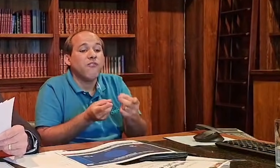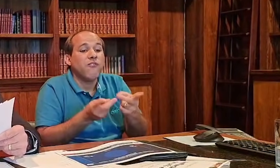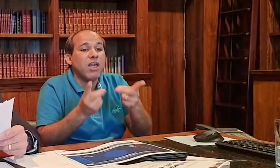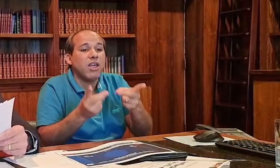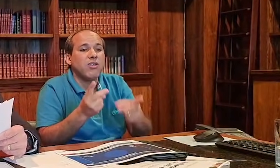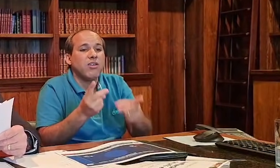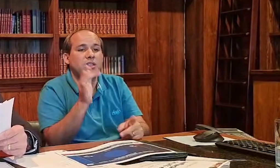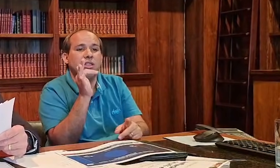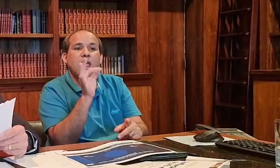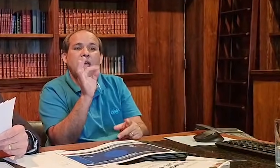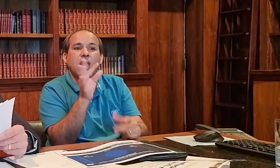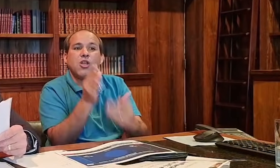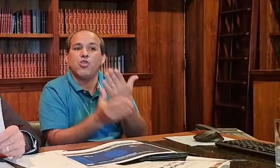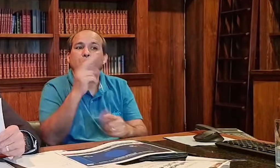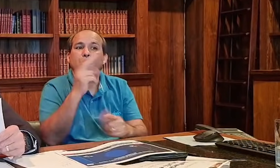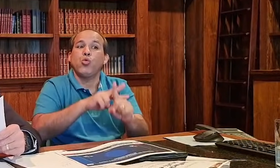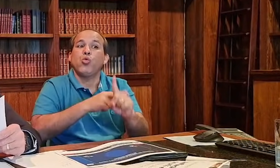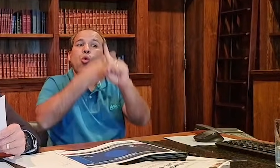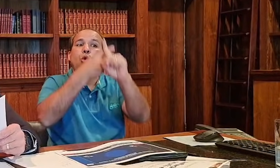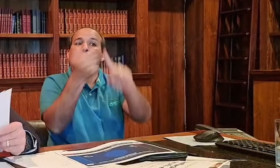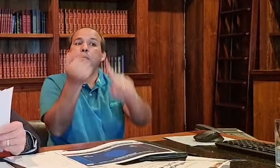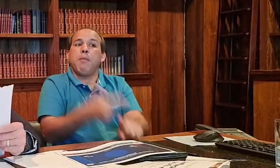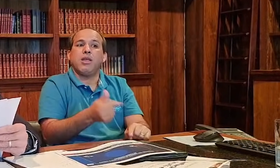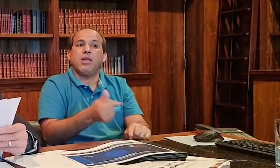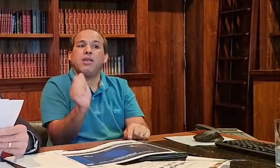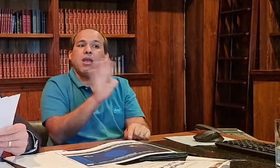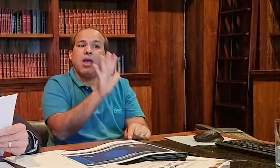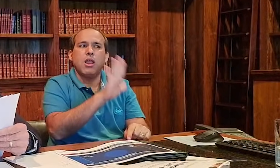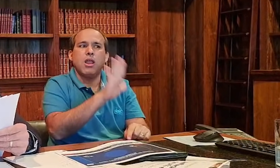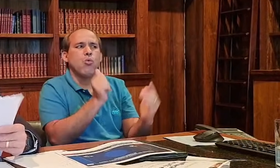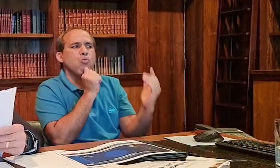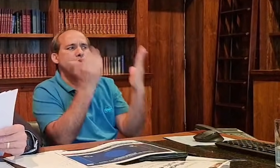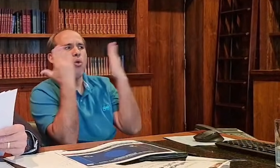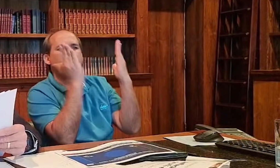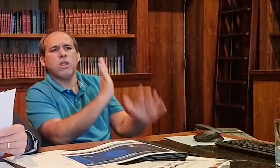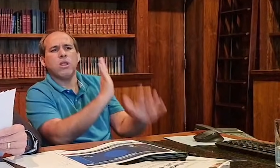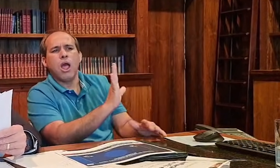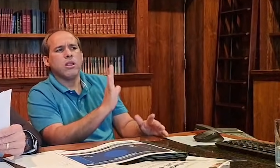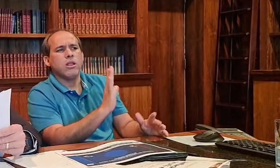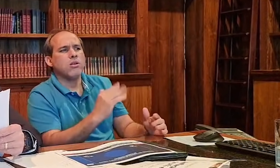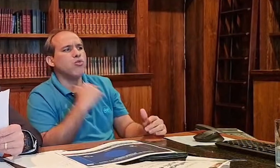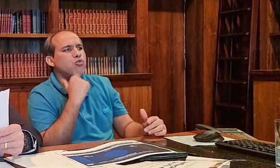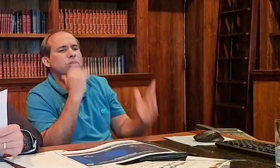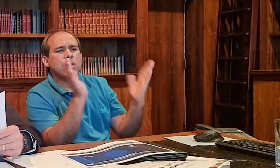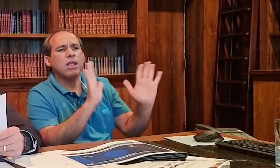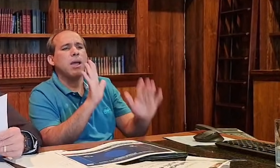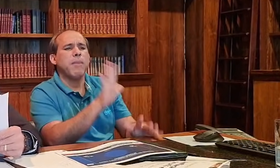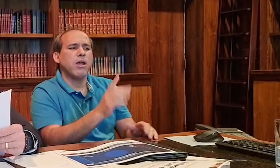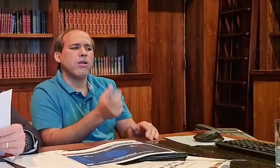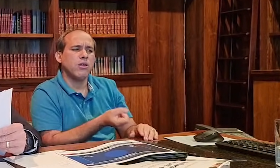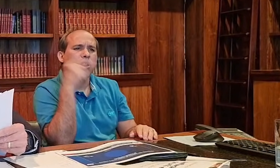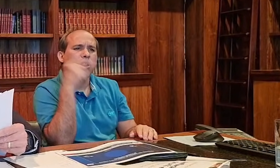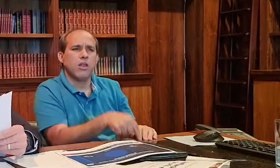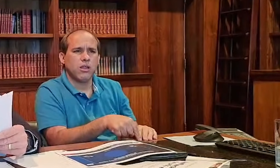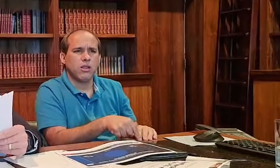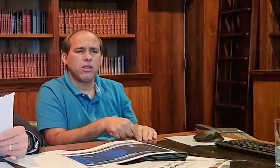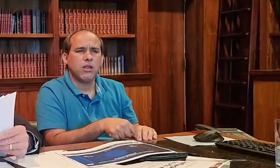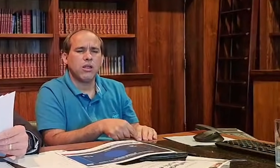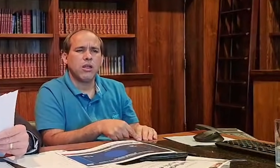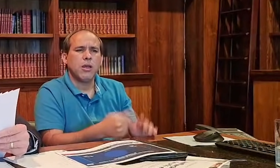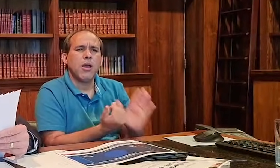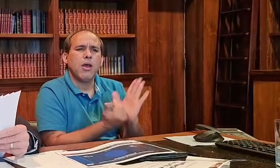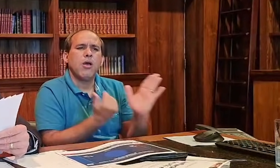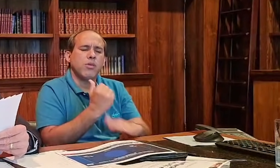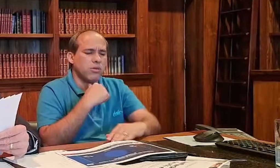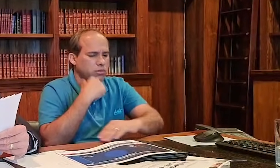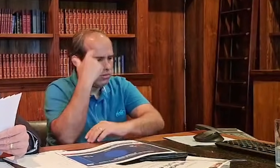levantando suspeitas sobre o Butantan, sobre seus servidores, nada. Mas uma notícia curiosa. Agora, aumenta a curiosidade, quando perguntei